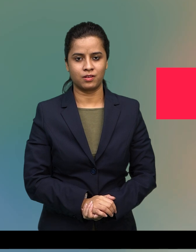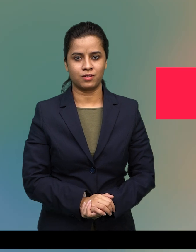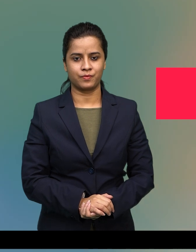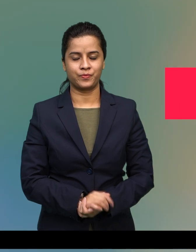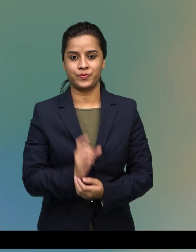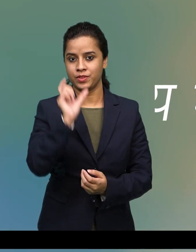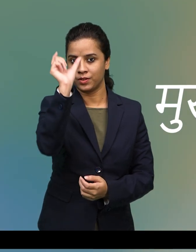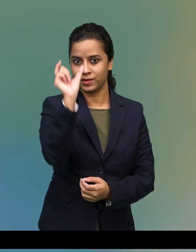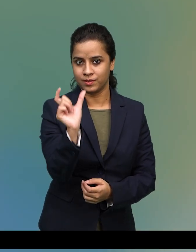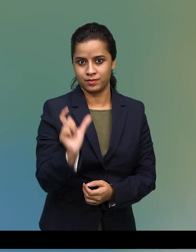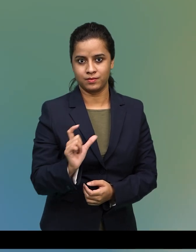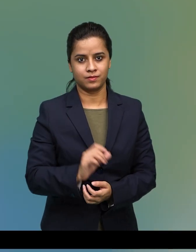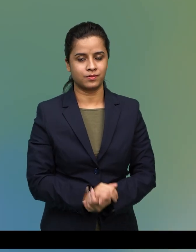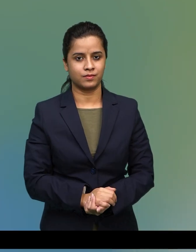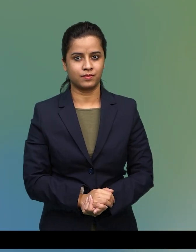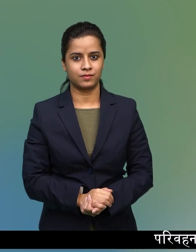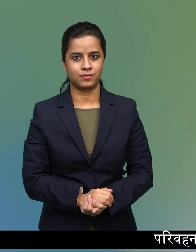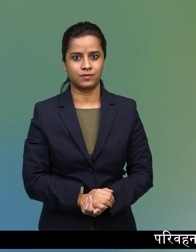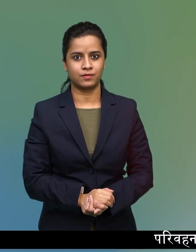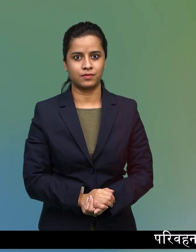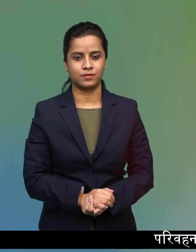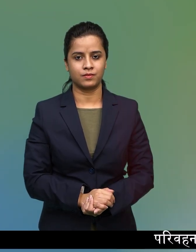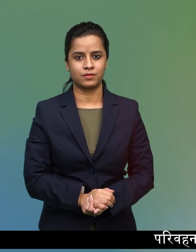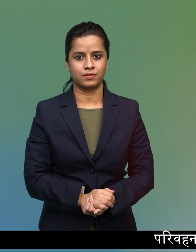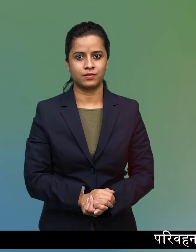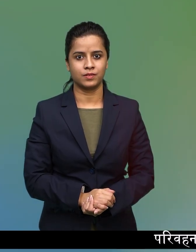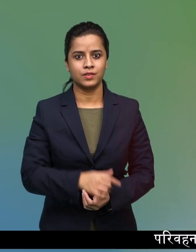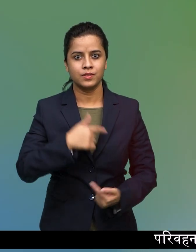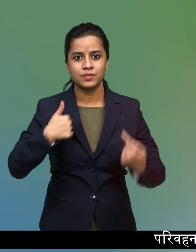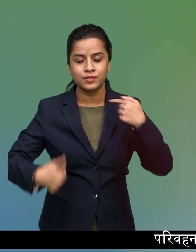महत्त्वाचे शब्द: परिवहन प्रणाली, संचरित्र प्रणाली,